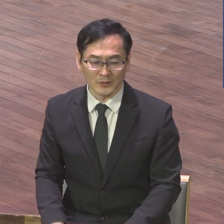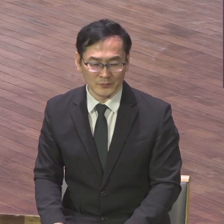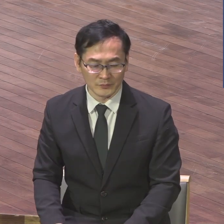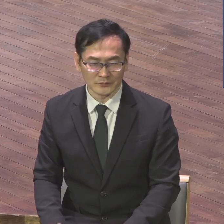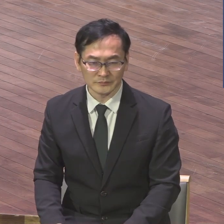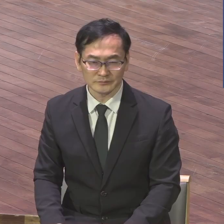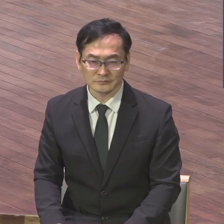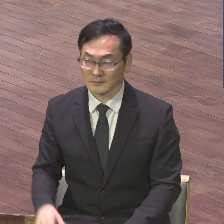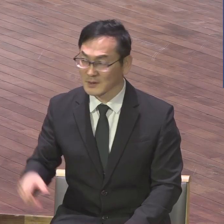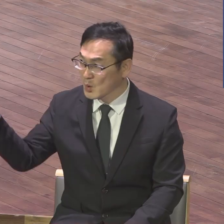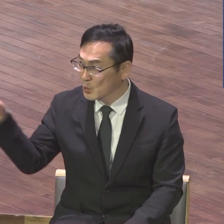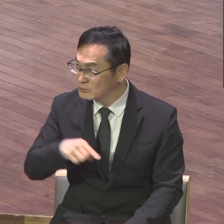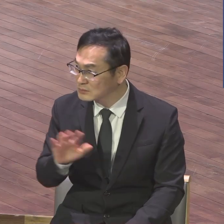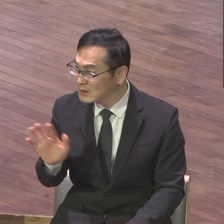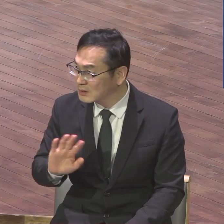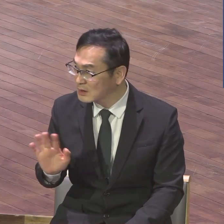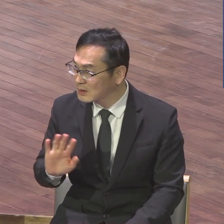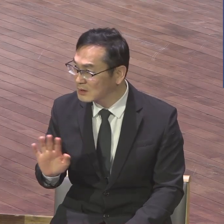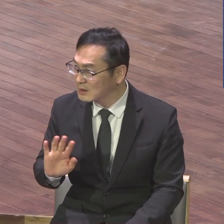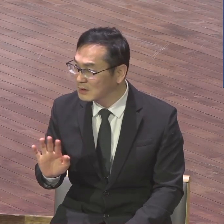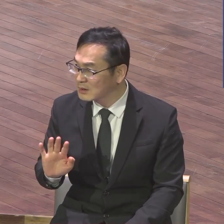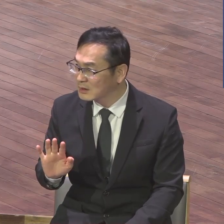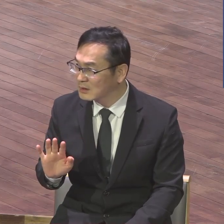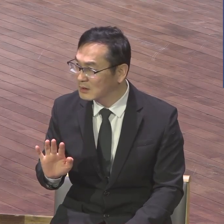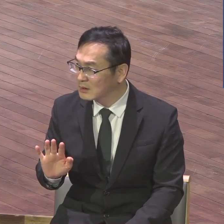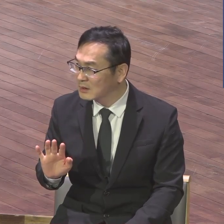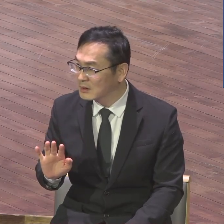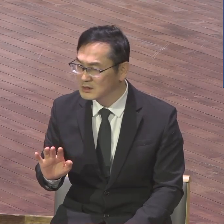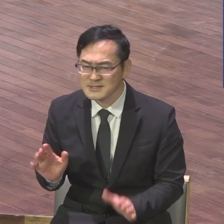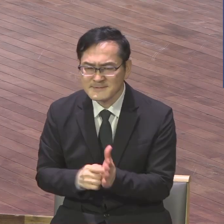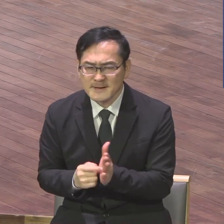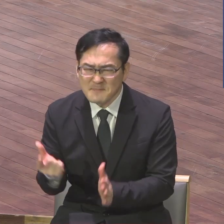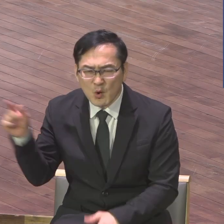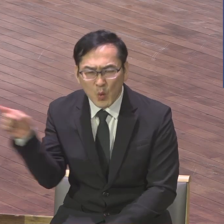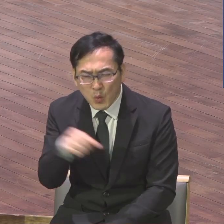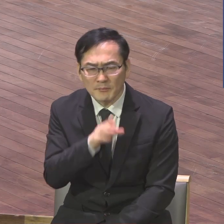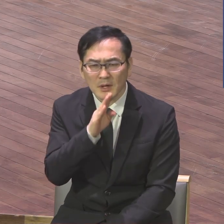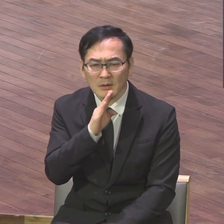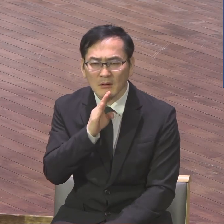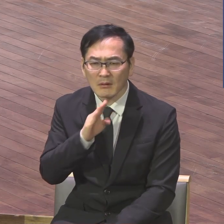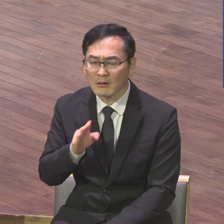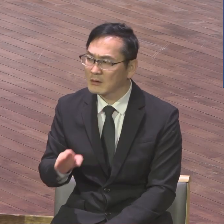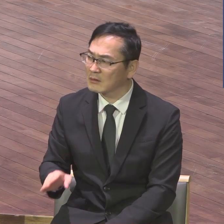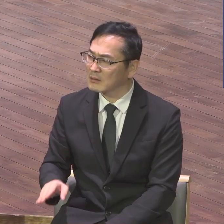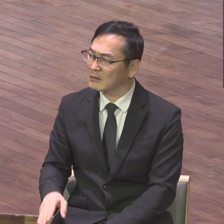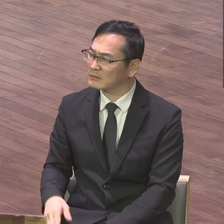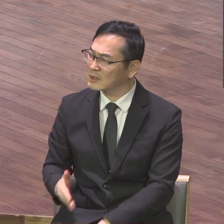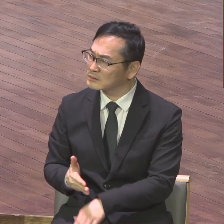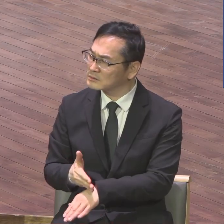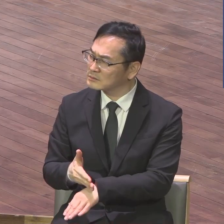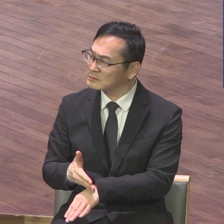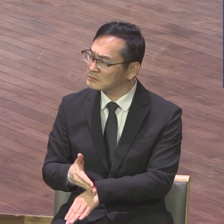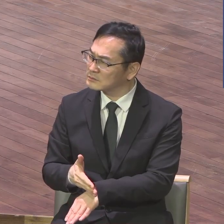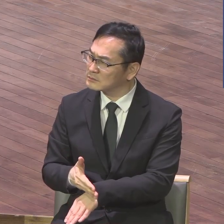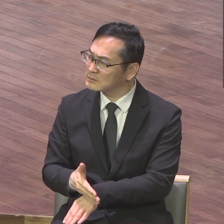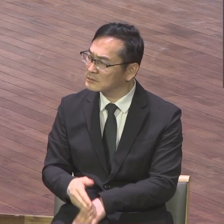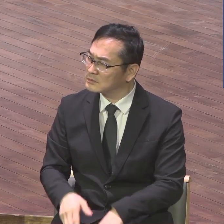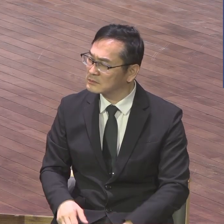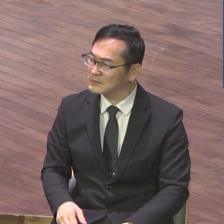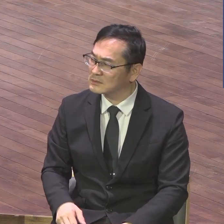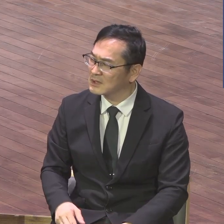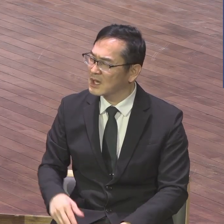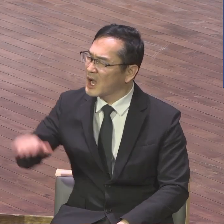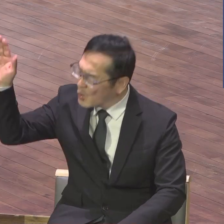이해할 수가 없어요. 급하게 와도 모자랄 판에 오질 않아요. 사람을 보내서 와달라